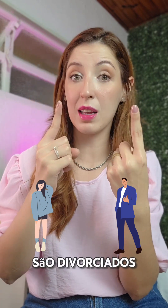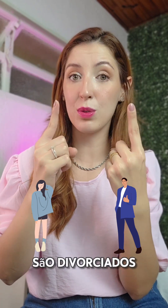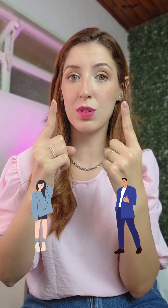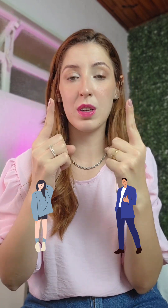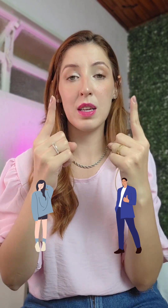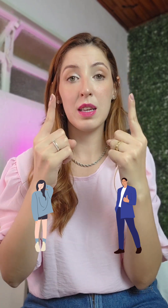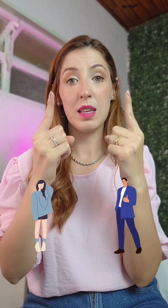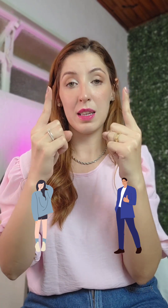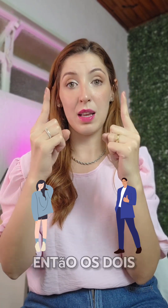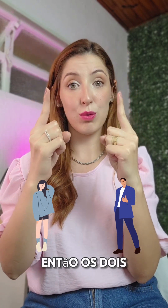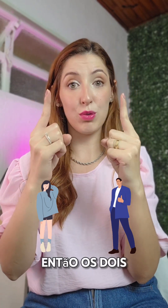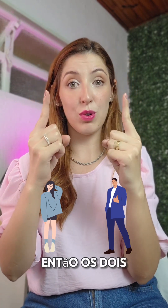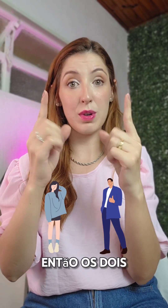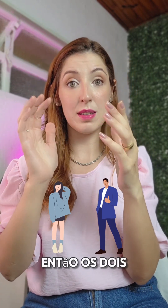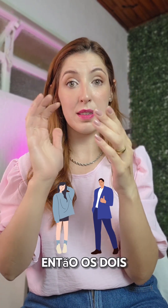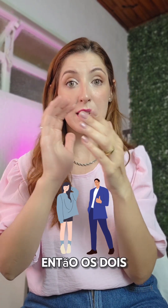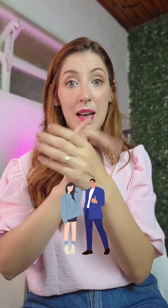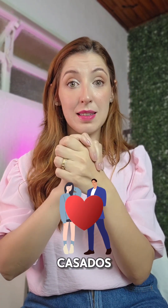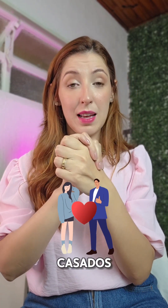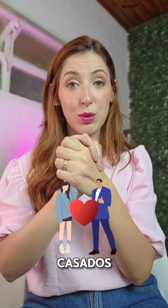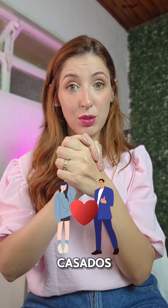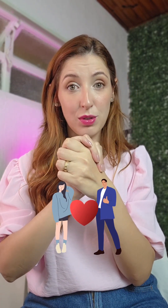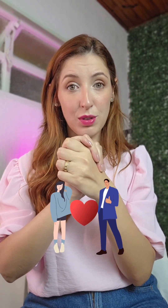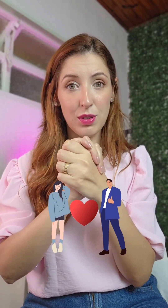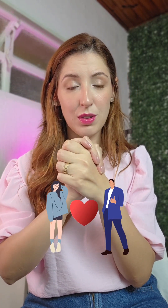divorciados. Então, os dois casados,